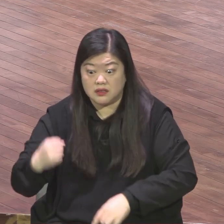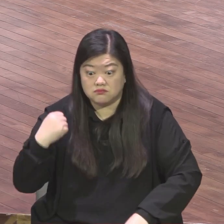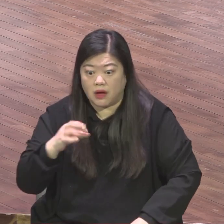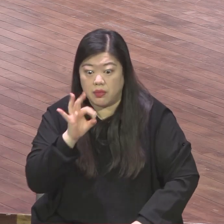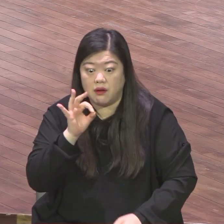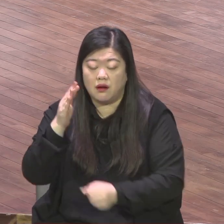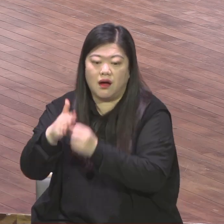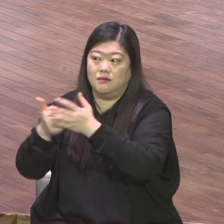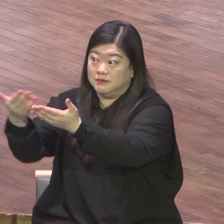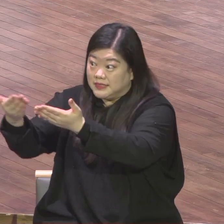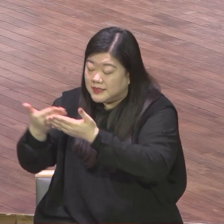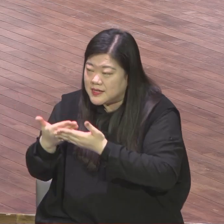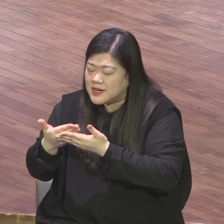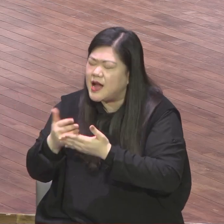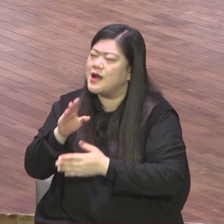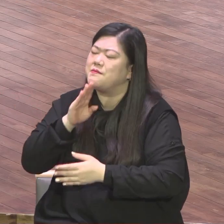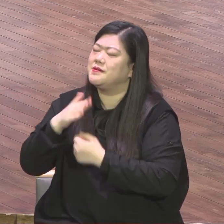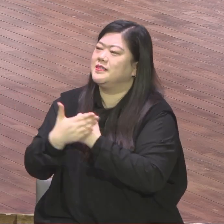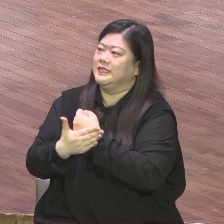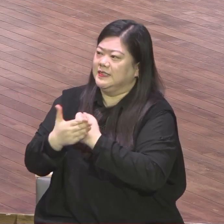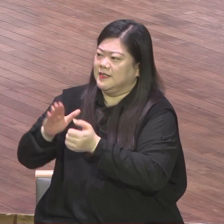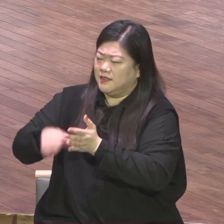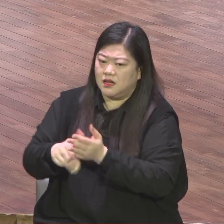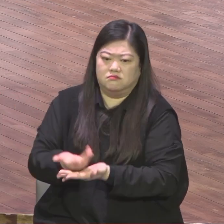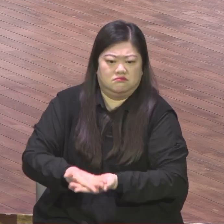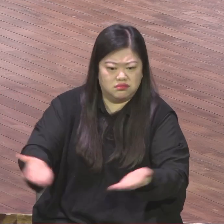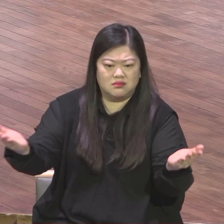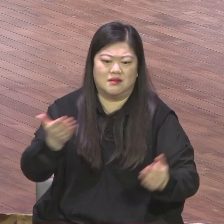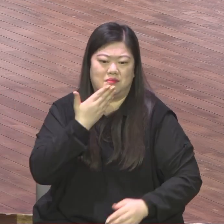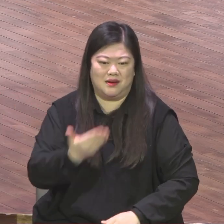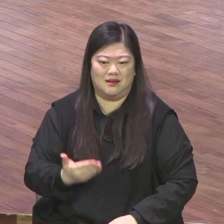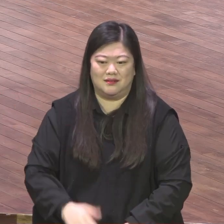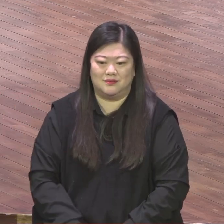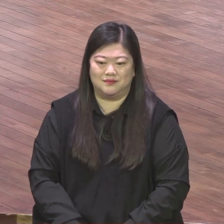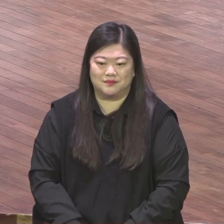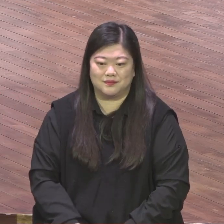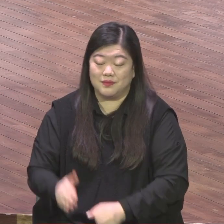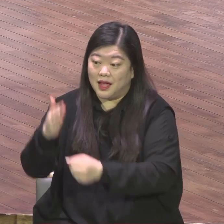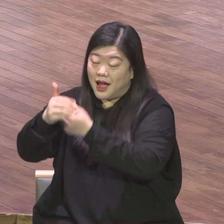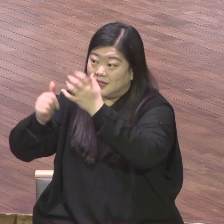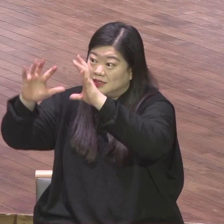모든 중직자가 되어 이 중직자들은요 본격적으로 하나님